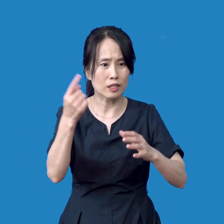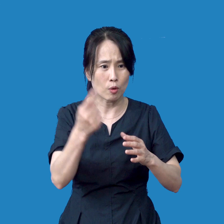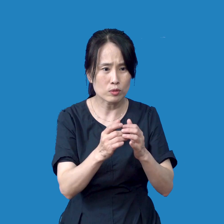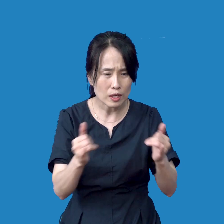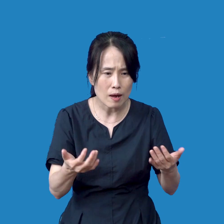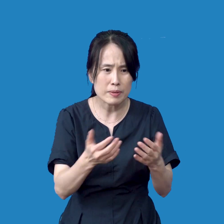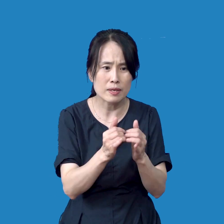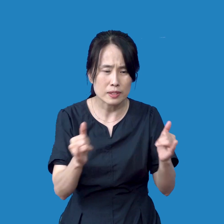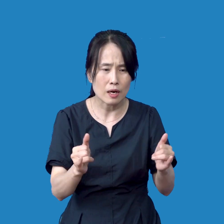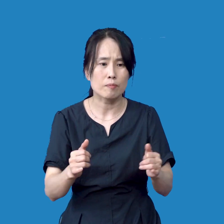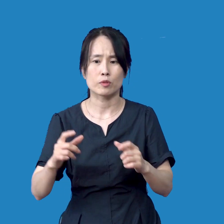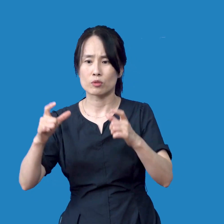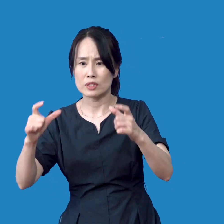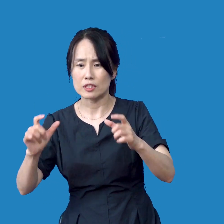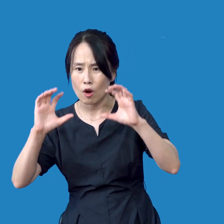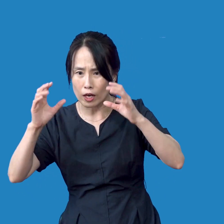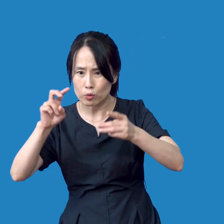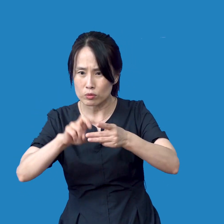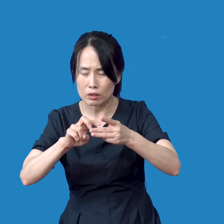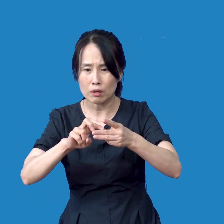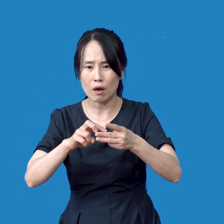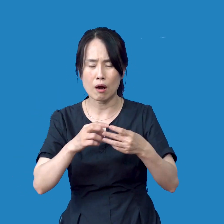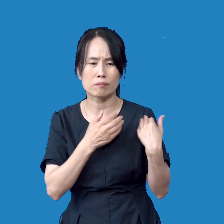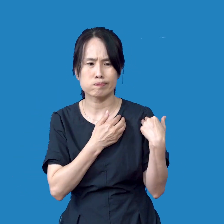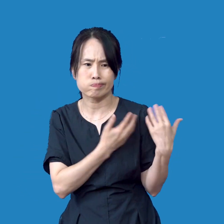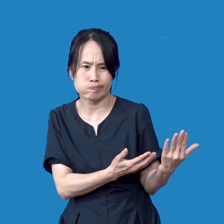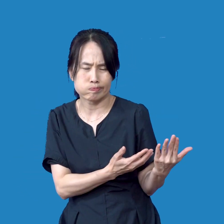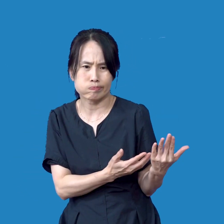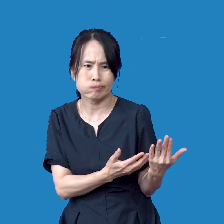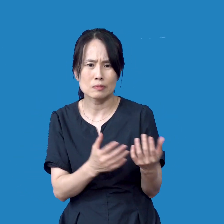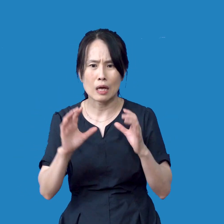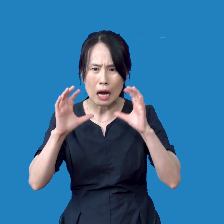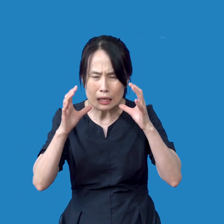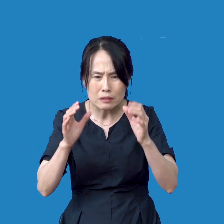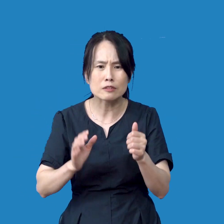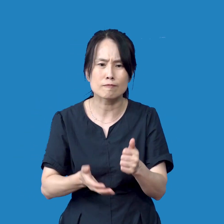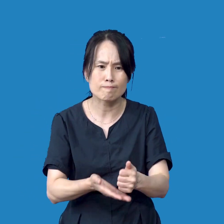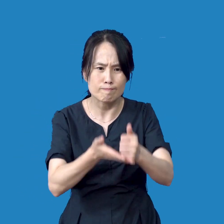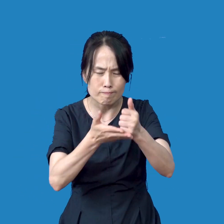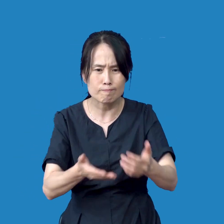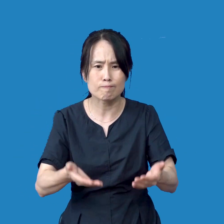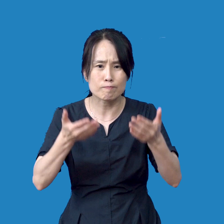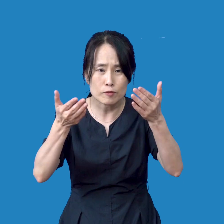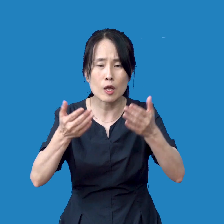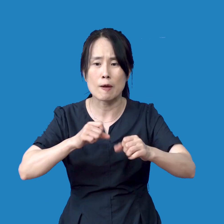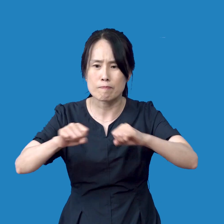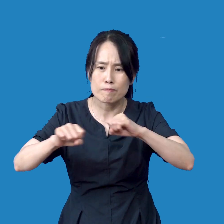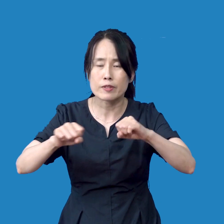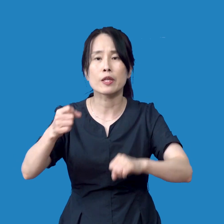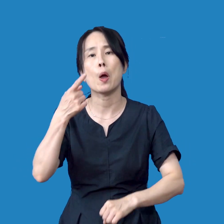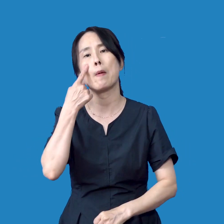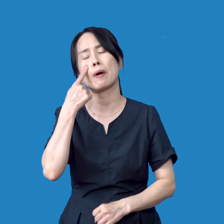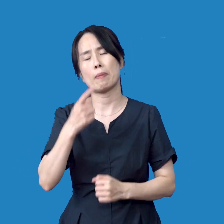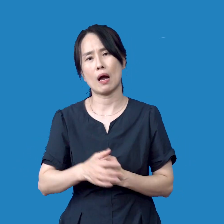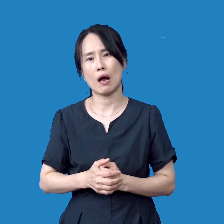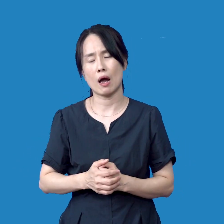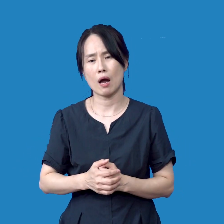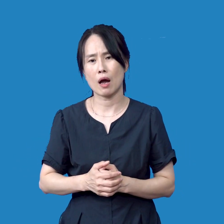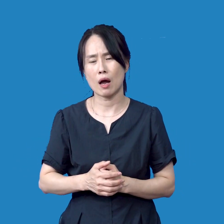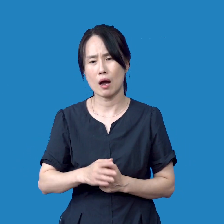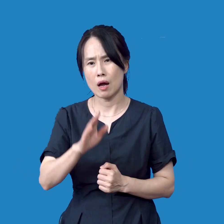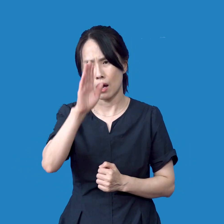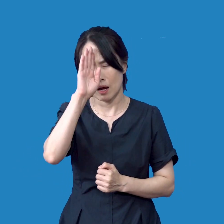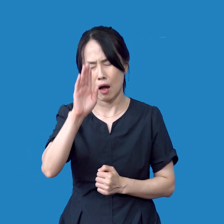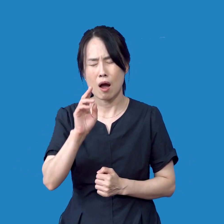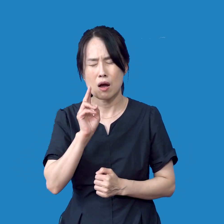섬기든지 지역아동센터 방치되어 있는 그 힘든 아이들을 섬기든지 섬겨보십시오. 난치병